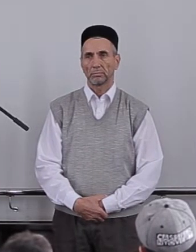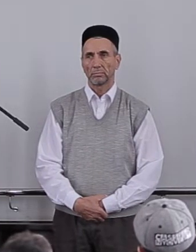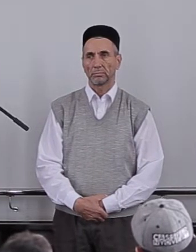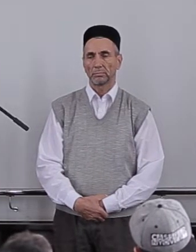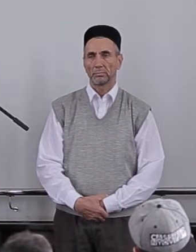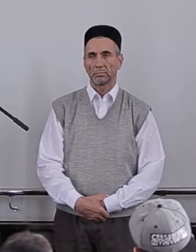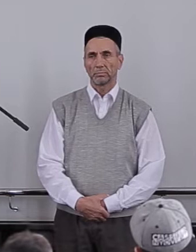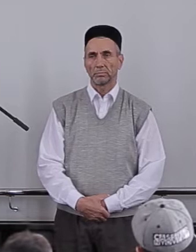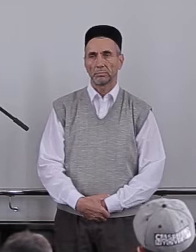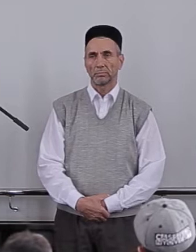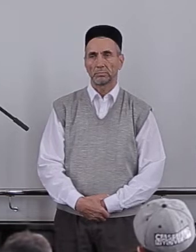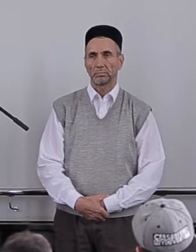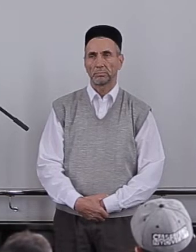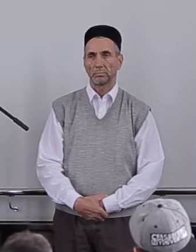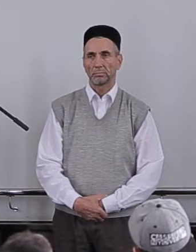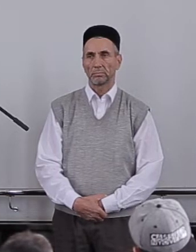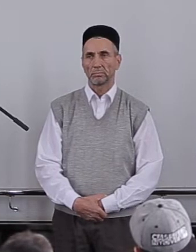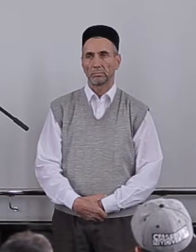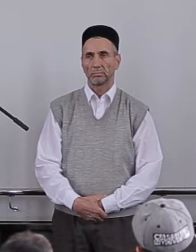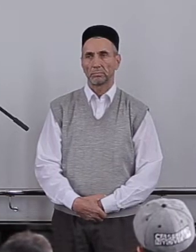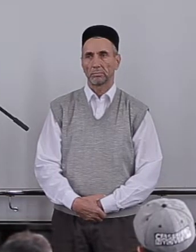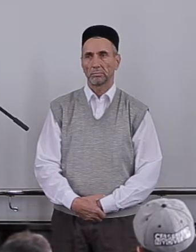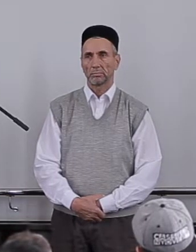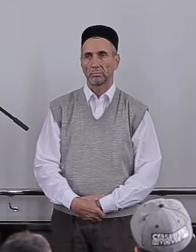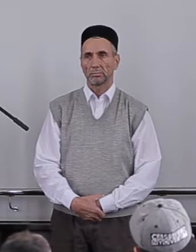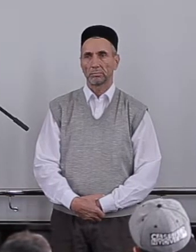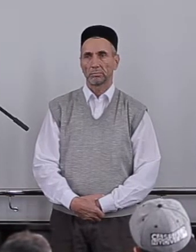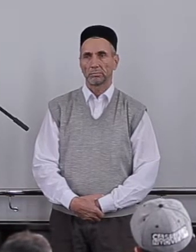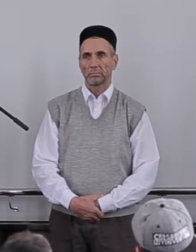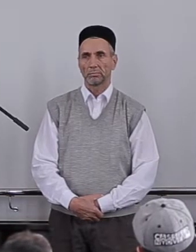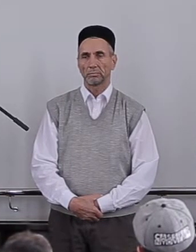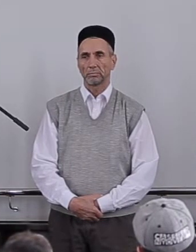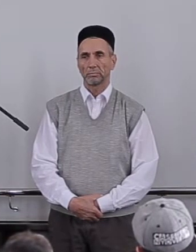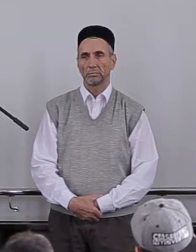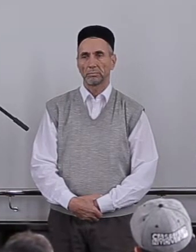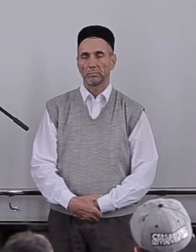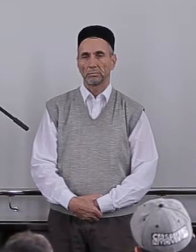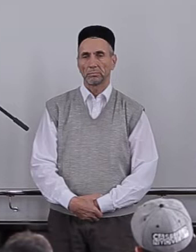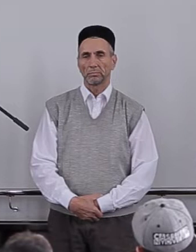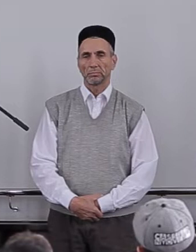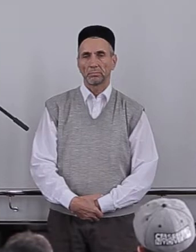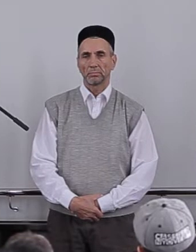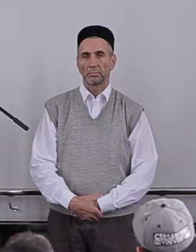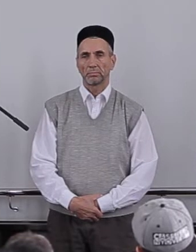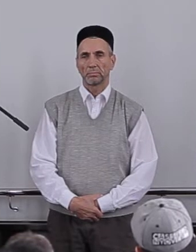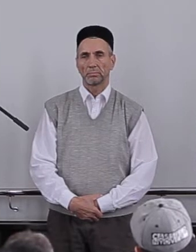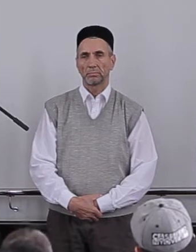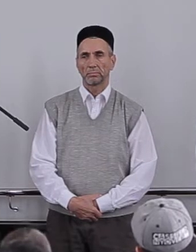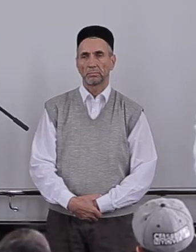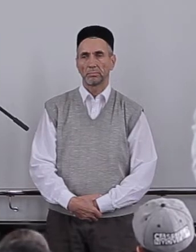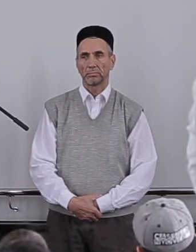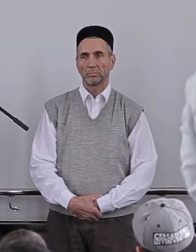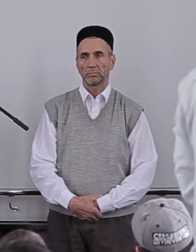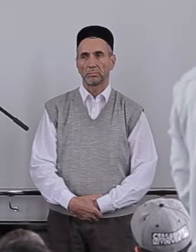الذين آمنوا اتقوا الله وقولوا قولا سديدا يصلح لكم أعمالكم ويغفر لكم